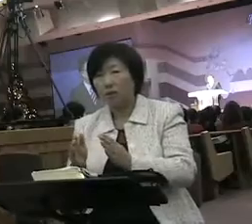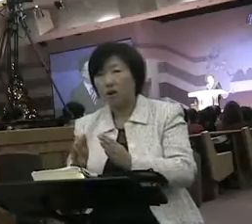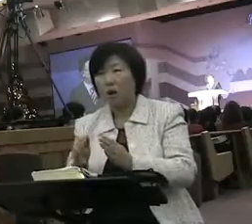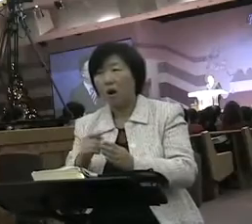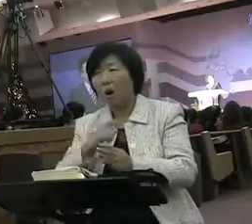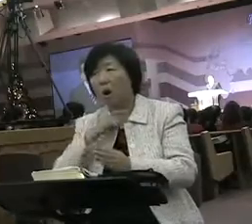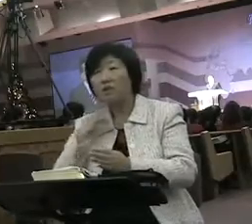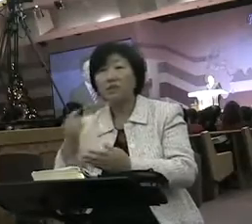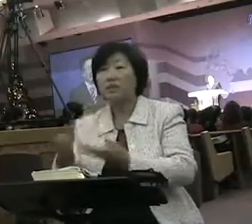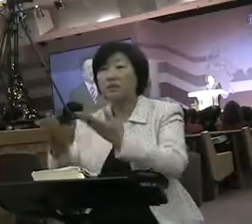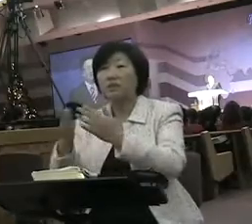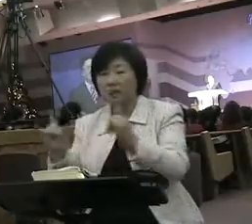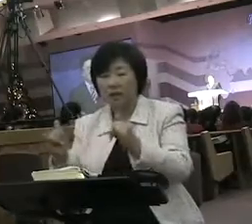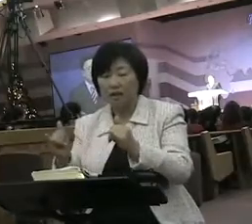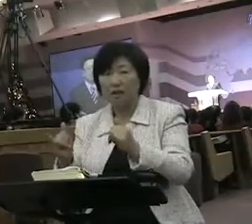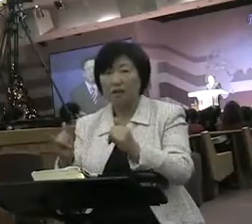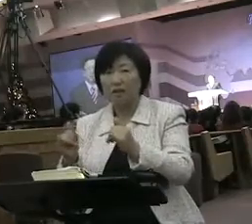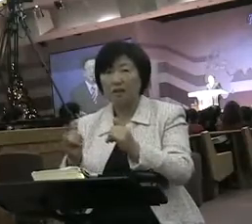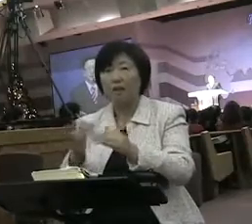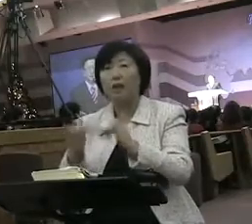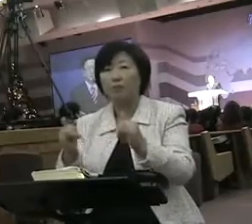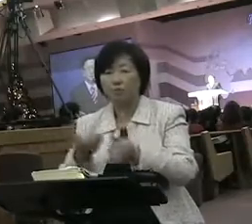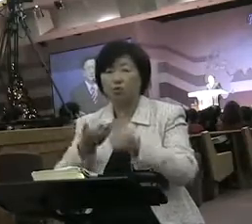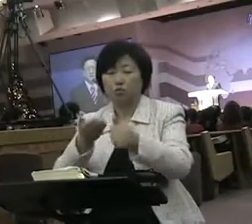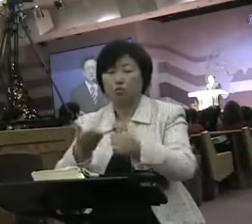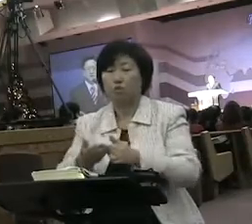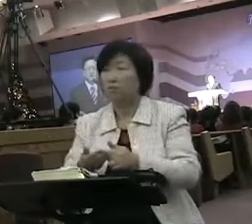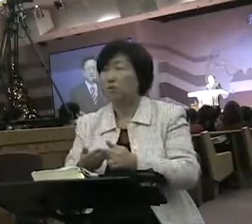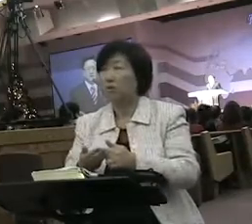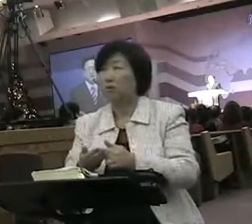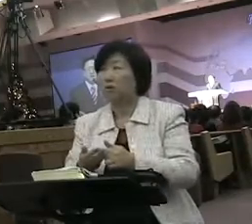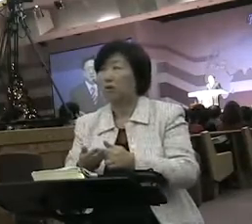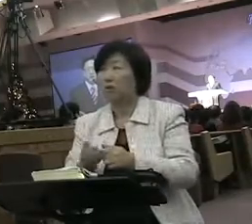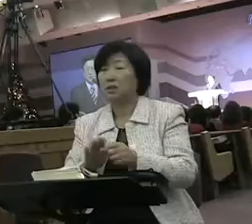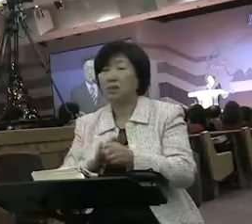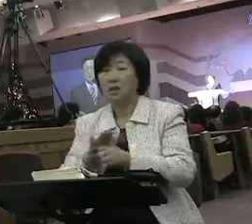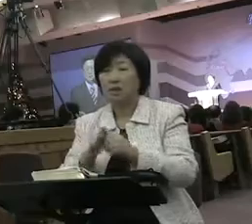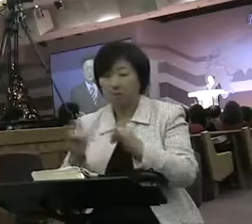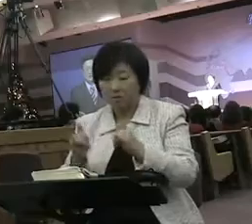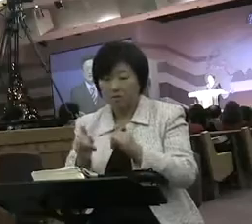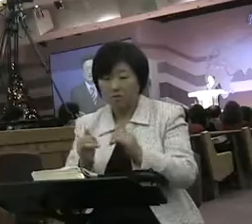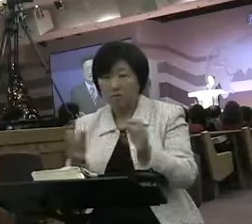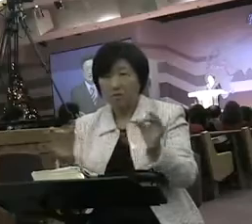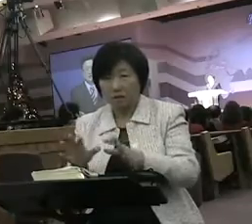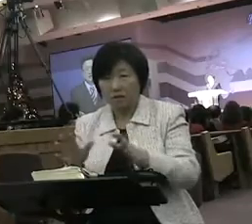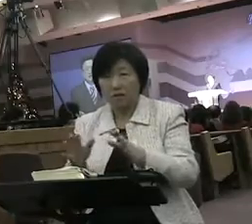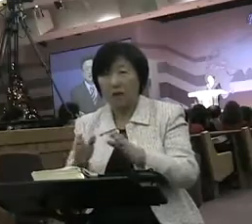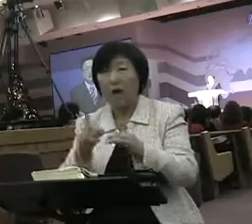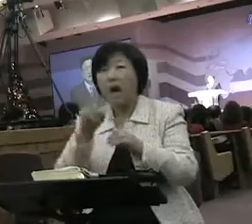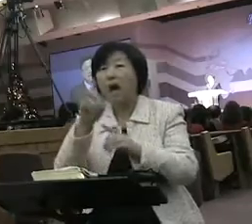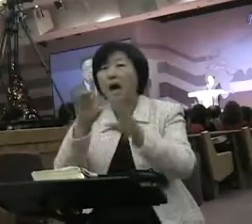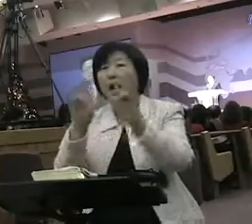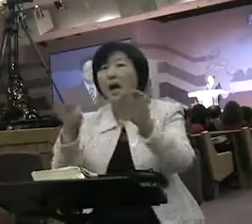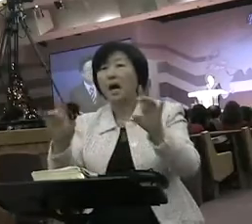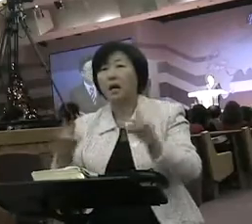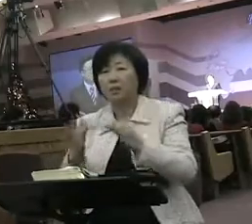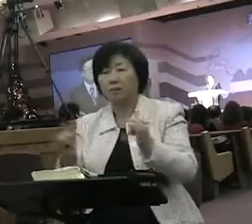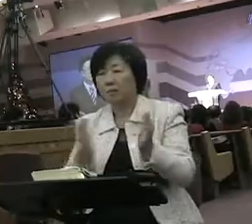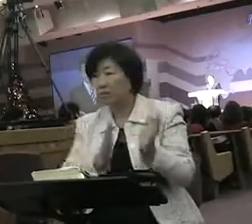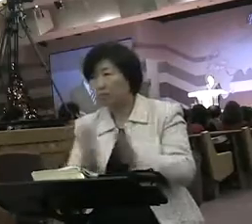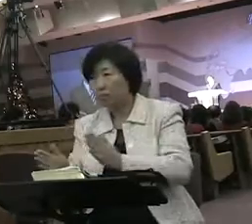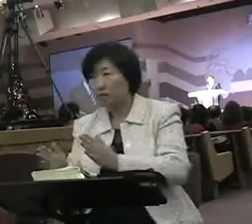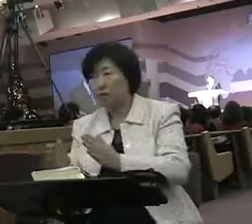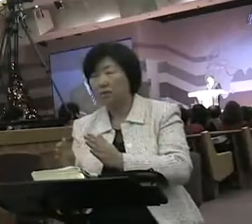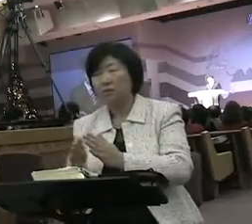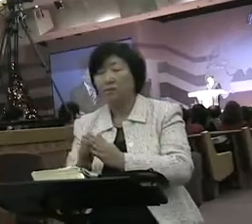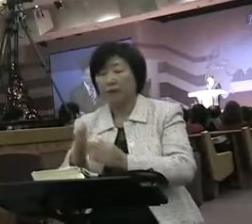주시고 사람의 준비는 짧았지만 한 사람 한 사람을 준비시키신 우리 하나님의 준비의